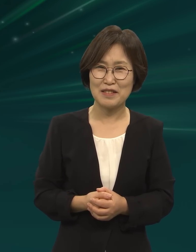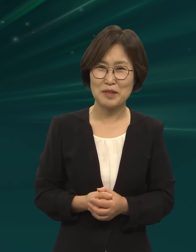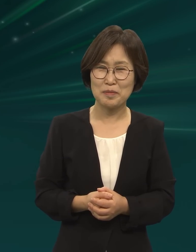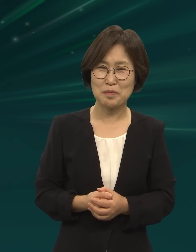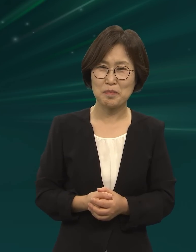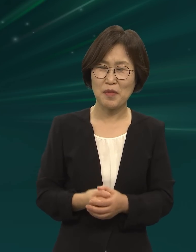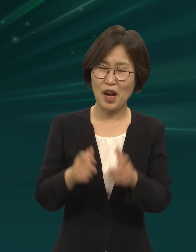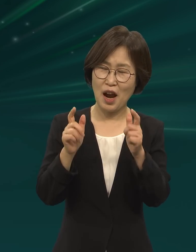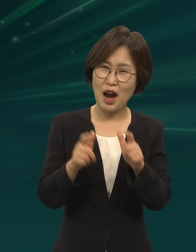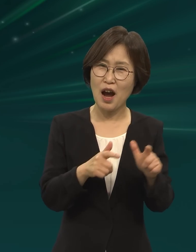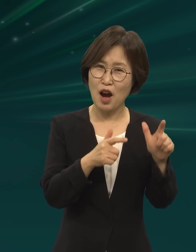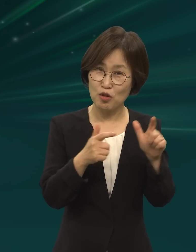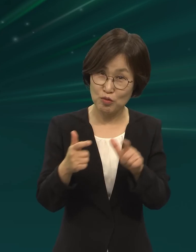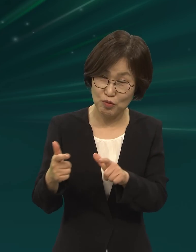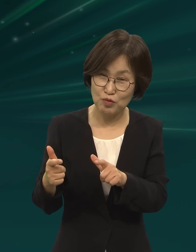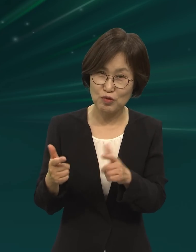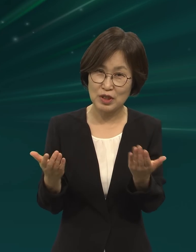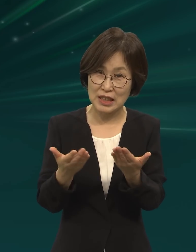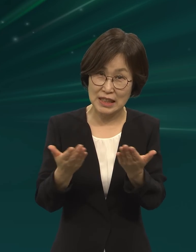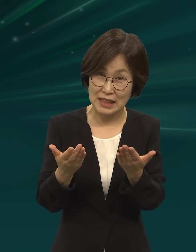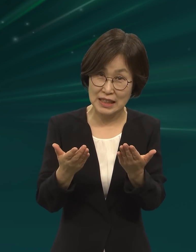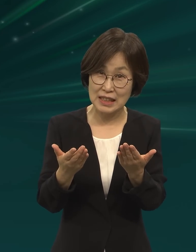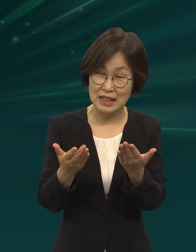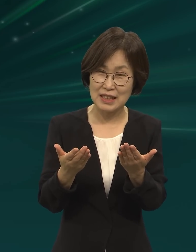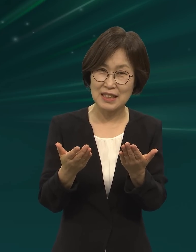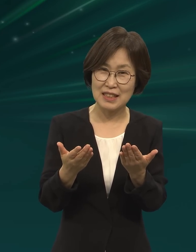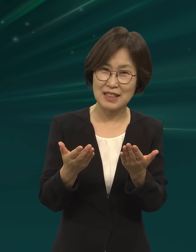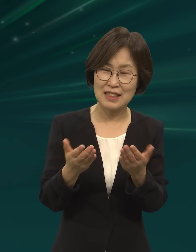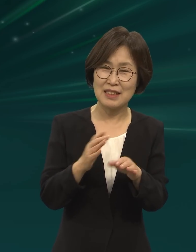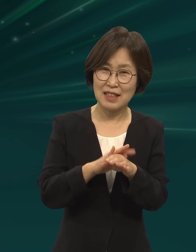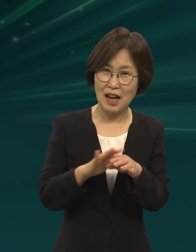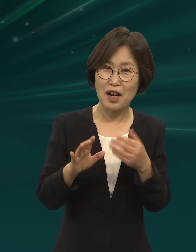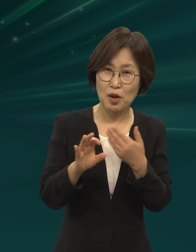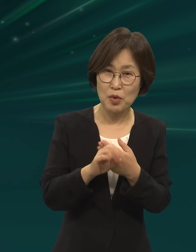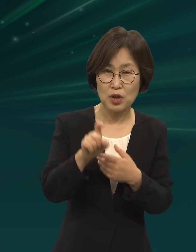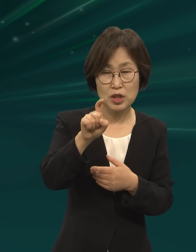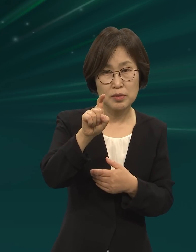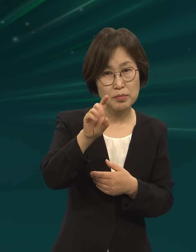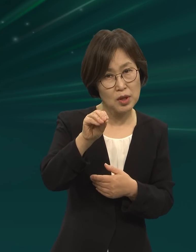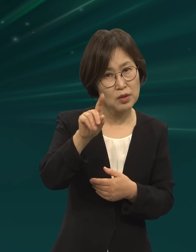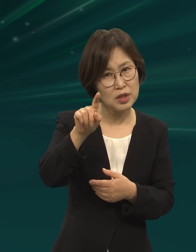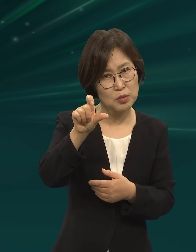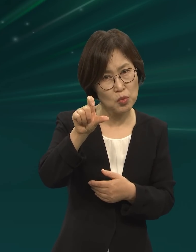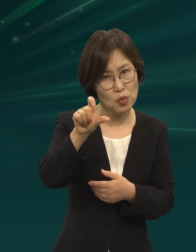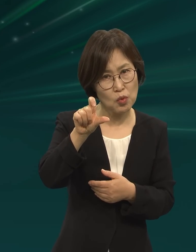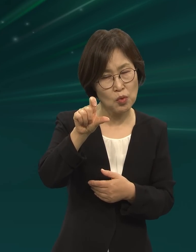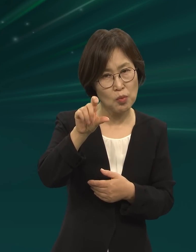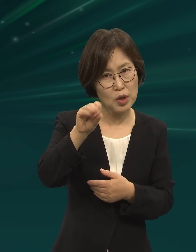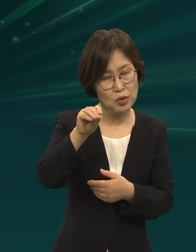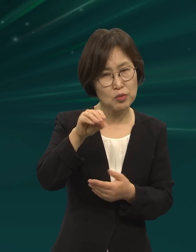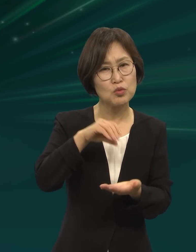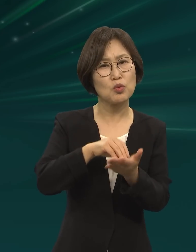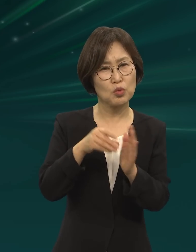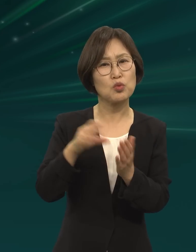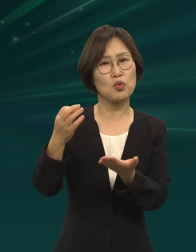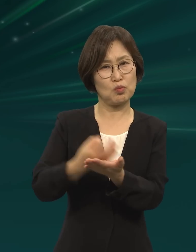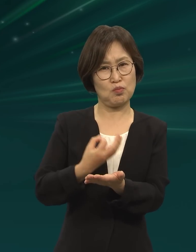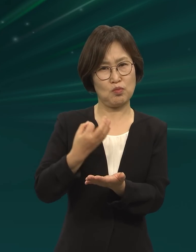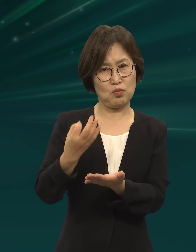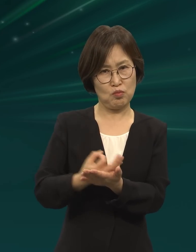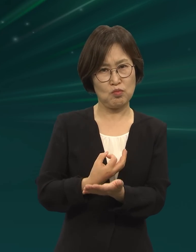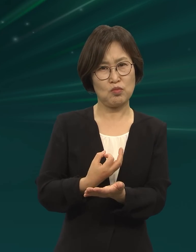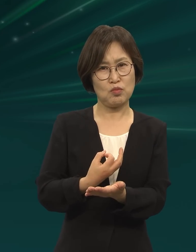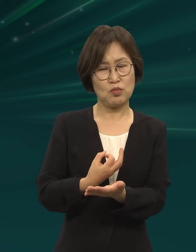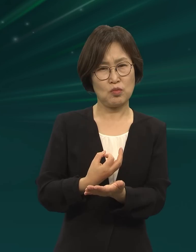그래서 하루만 잘하면 제가 외국인이라서 10만, 15만 원 이렇게 벌 수 있습니다.